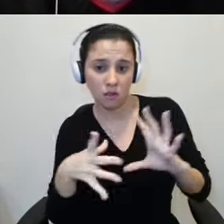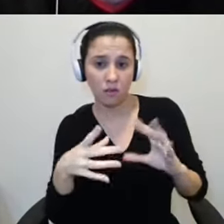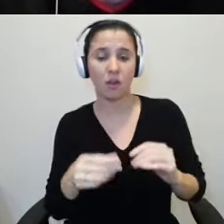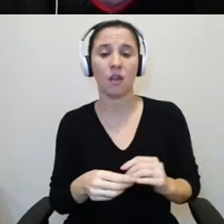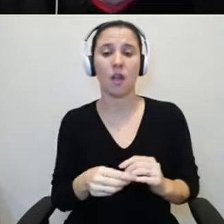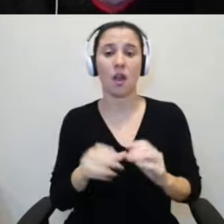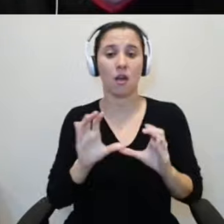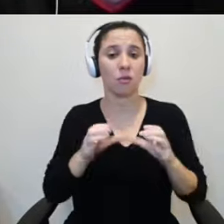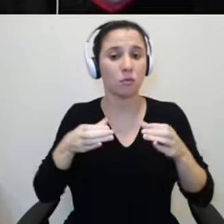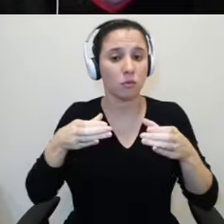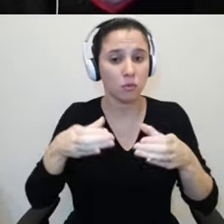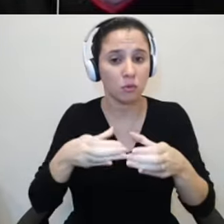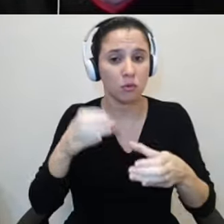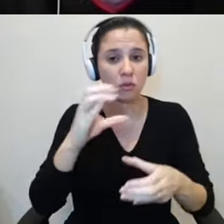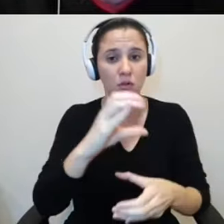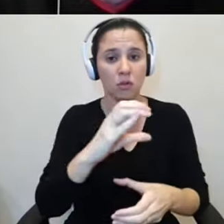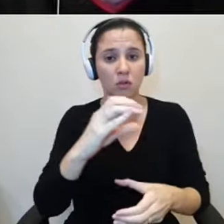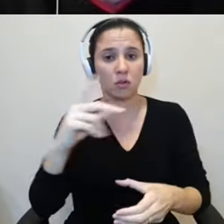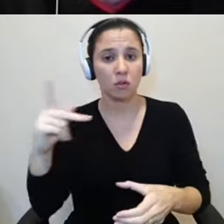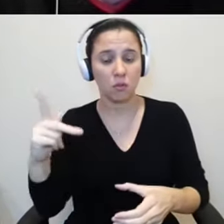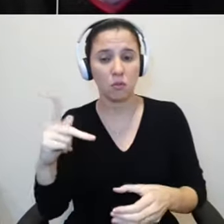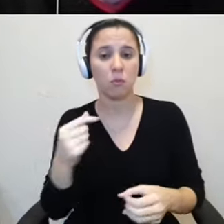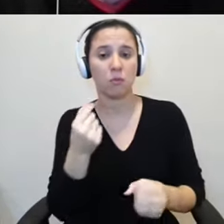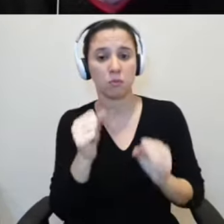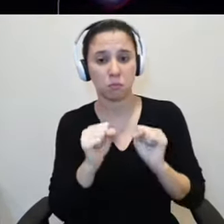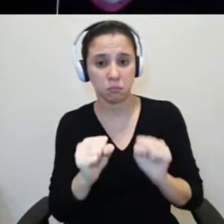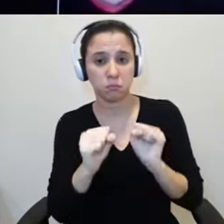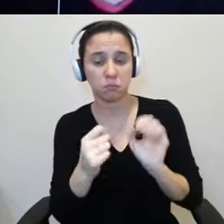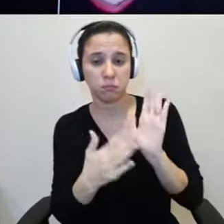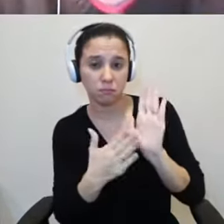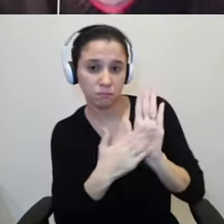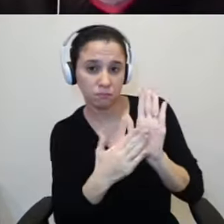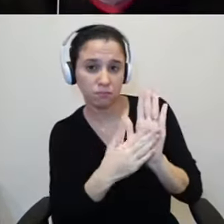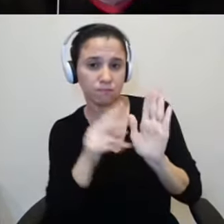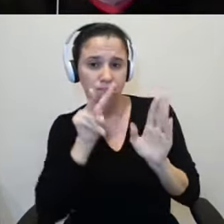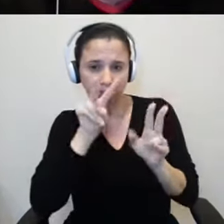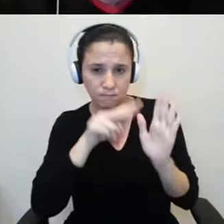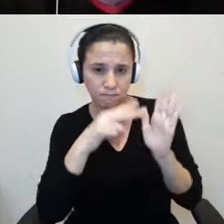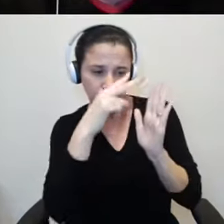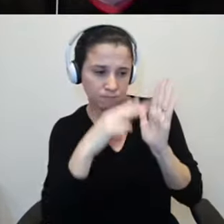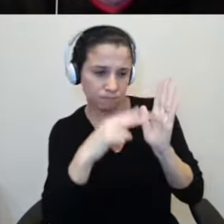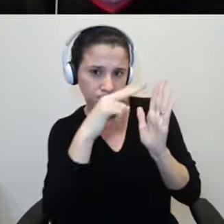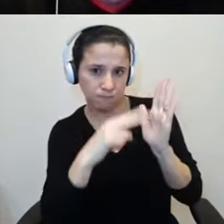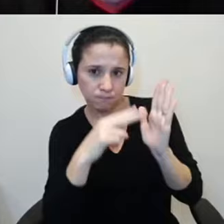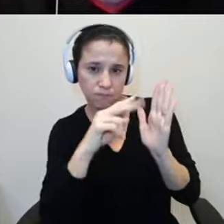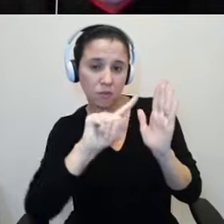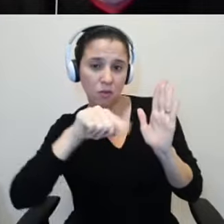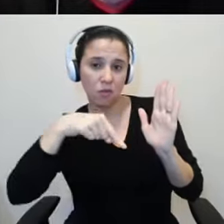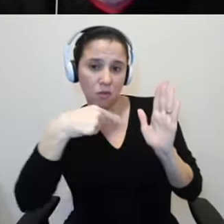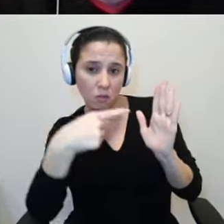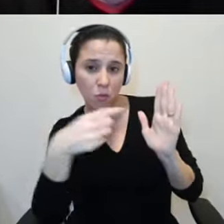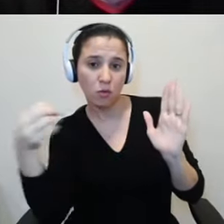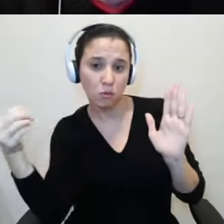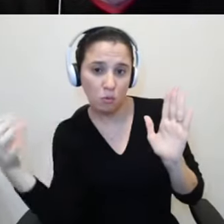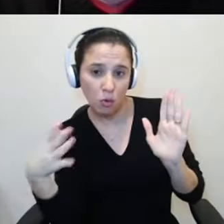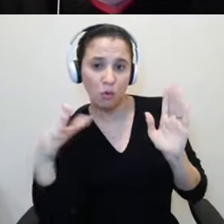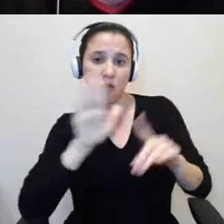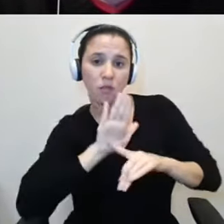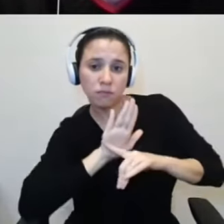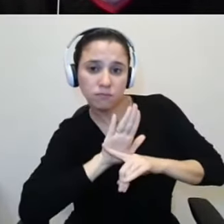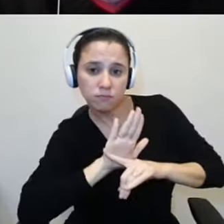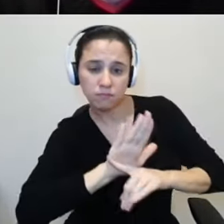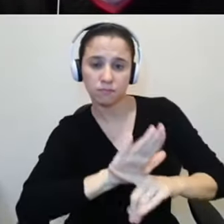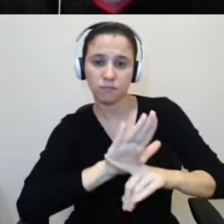suas contribuições. Tudo isso foi feito até o dia 16 de junho, ou seja, dia 16 de junho aqui desse